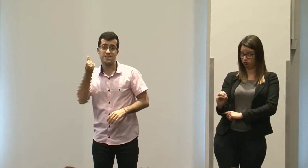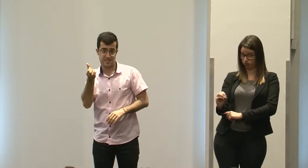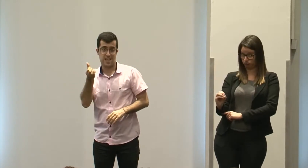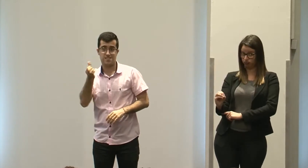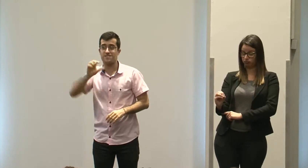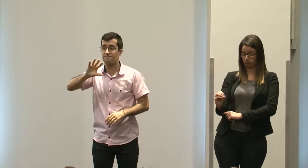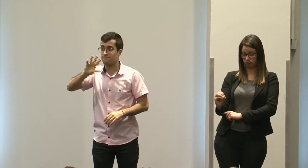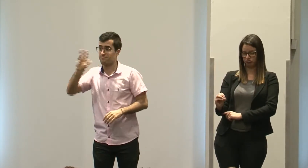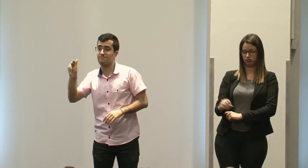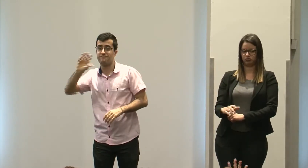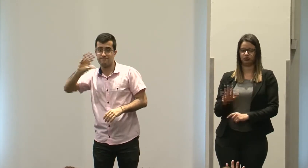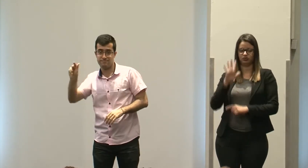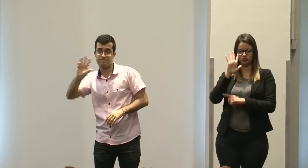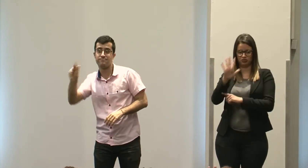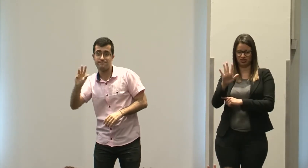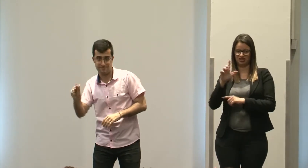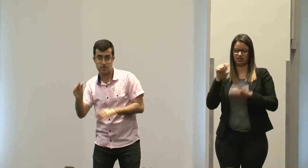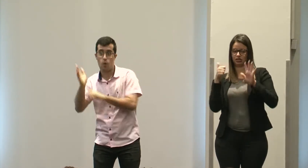25% e